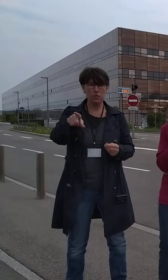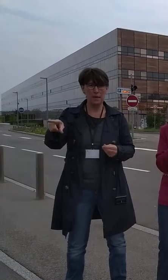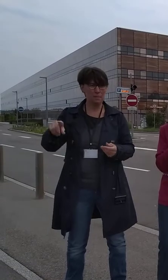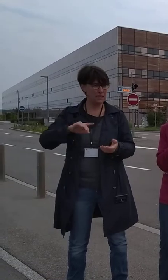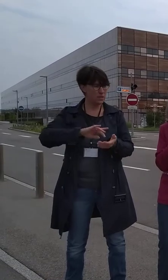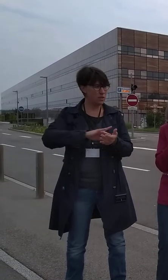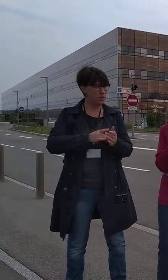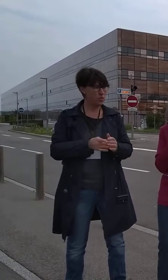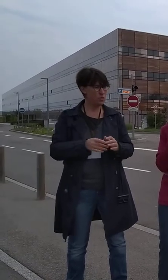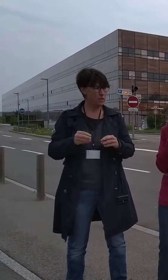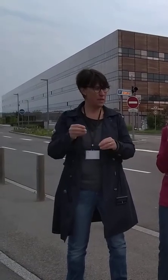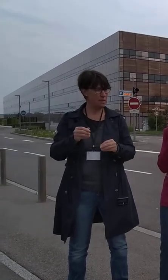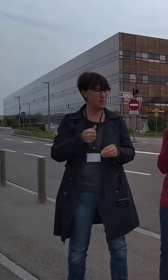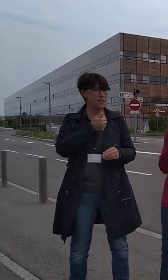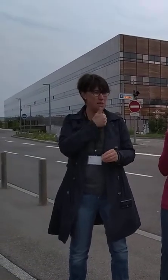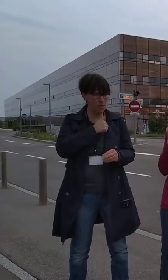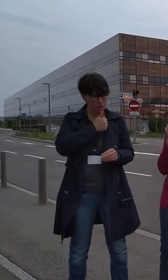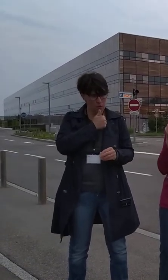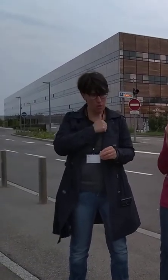vous tous les patients,